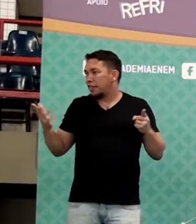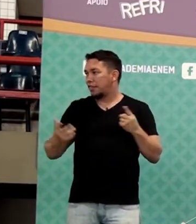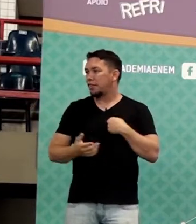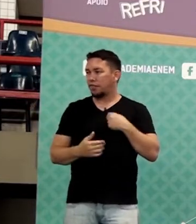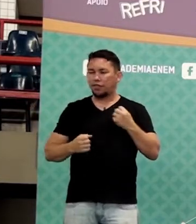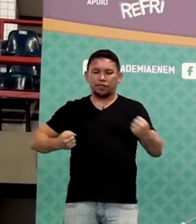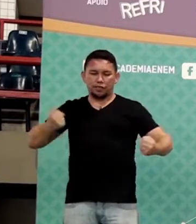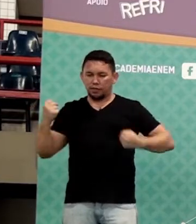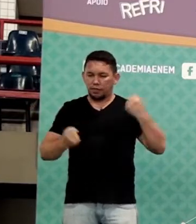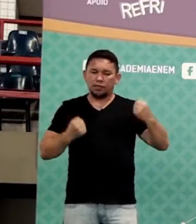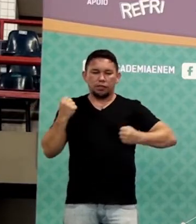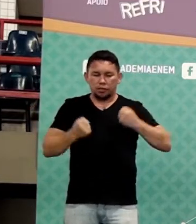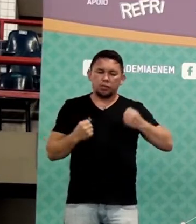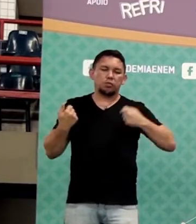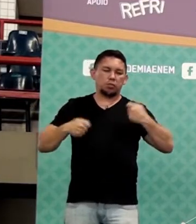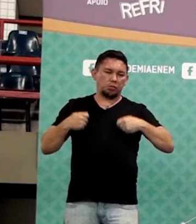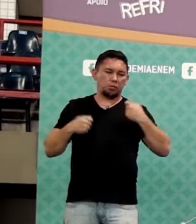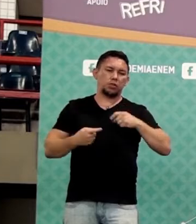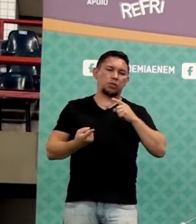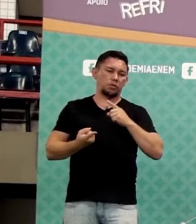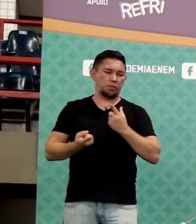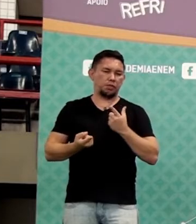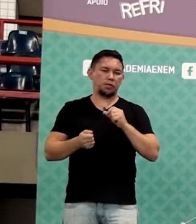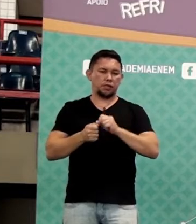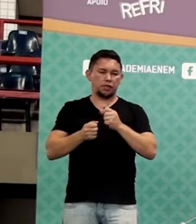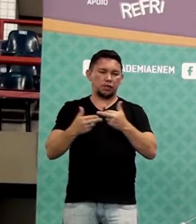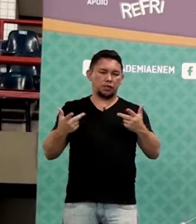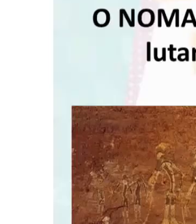Então ele precisava fazer isso também.